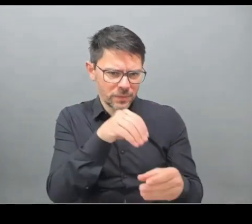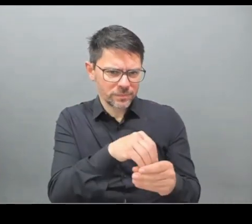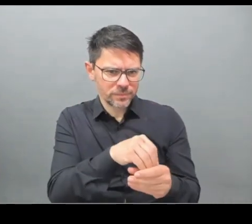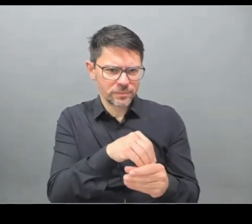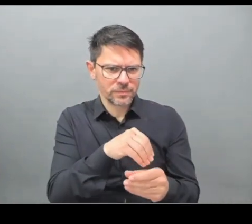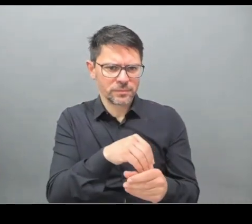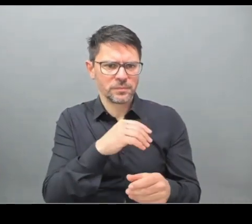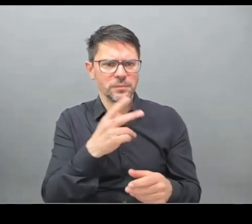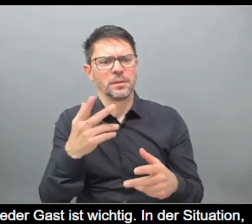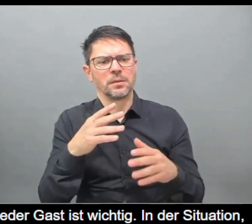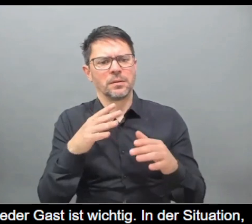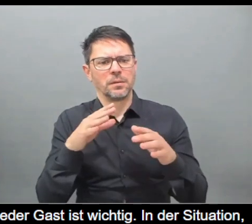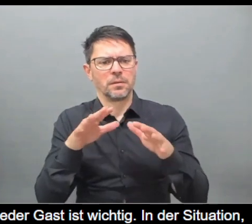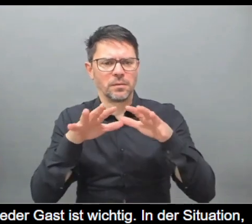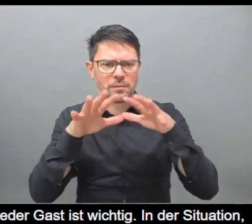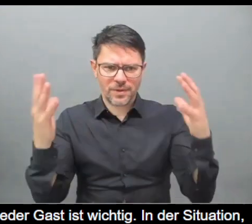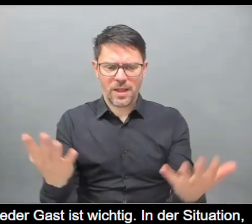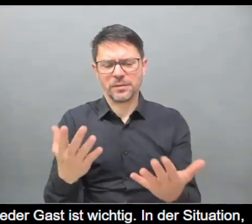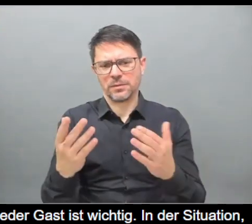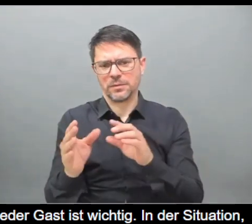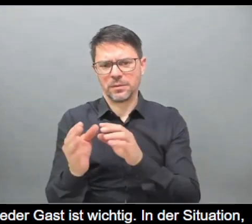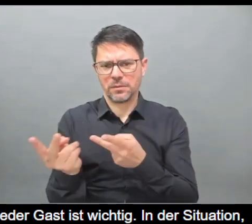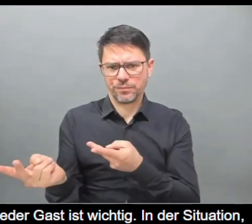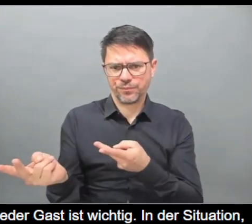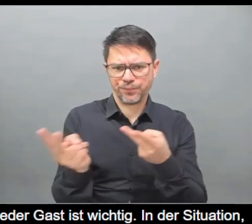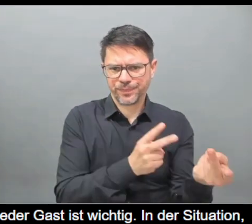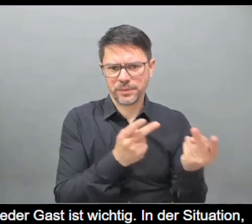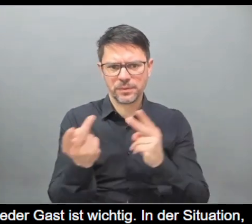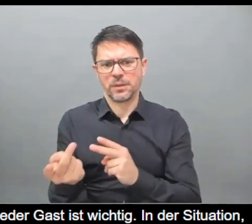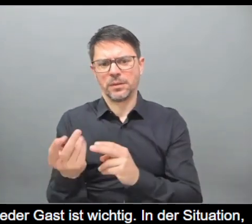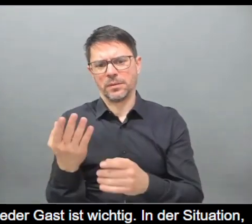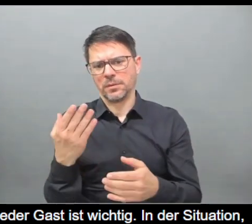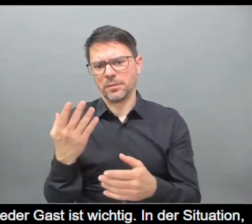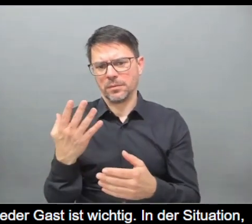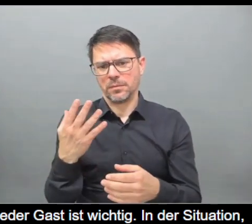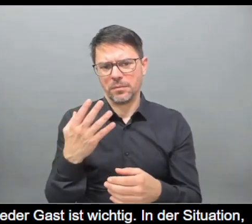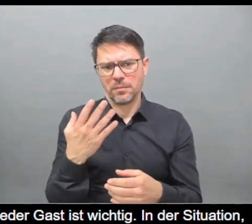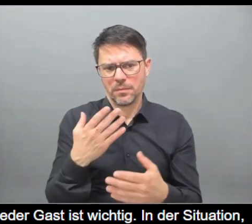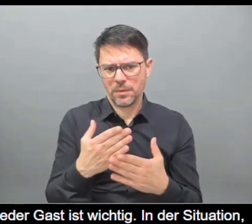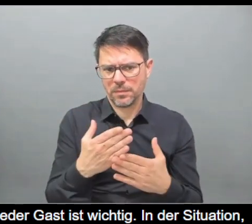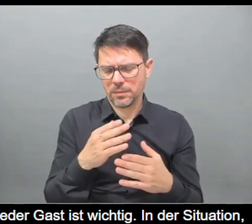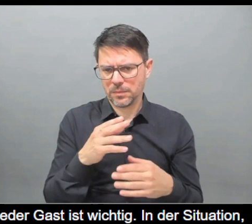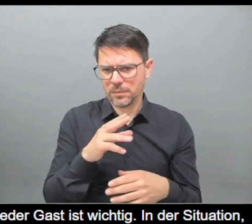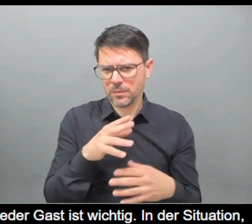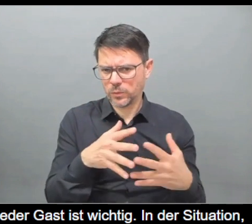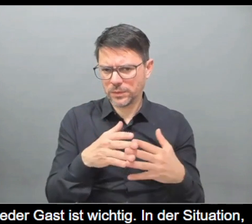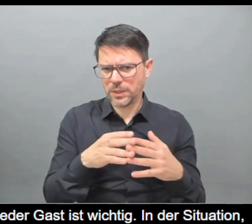große Zahl von Senatorinnen und Senatoren teilnehmen wird, dass die Vizepräsidentin kommen wird